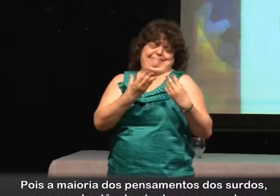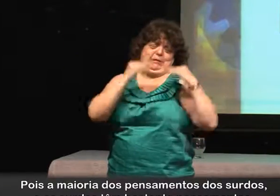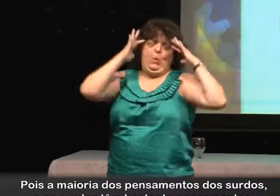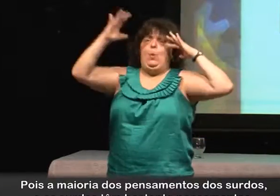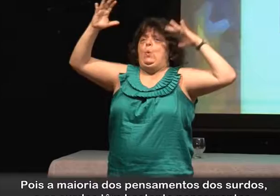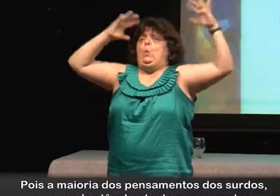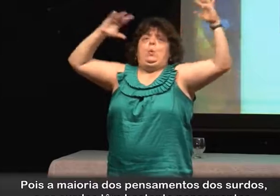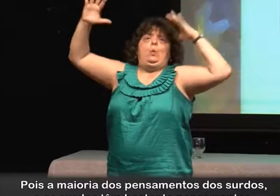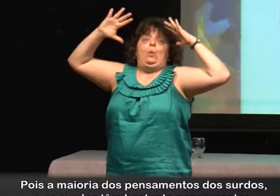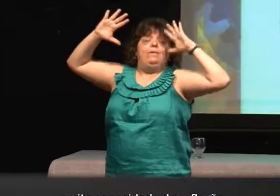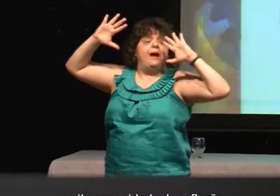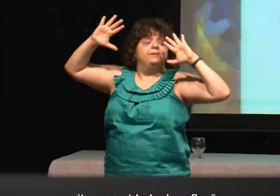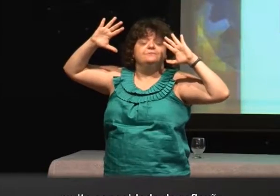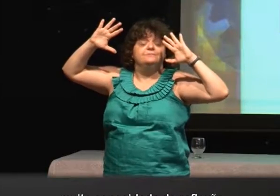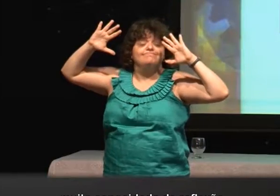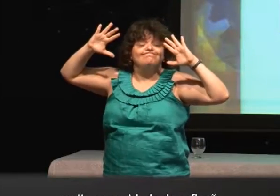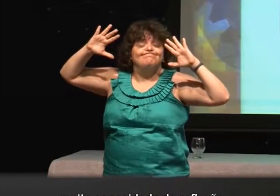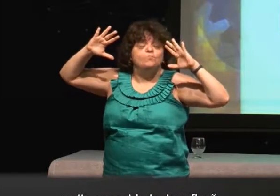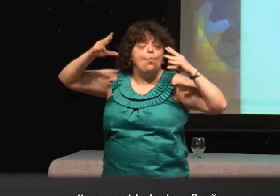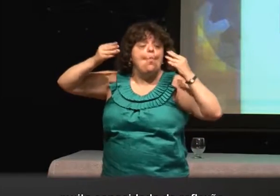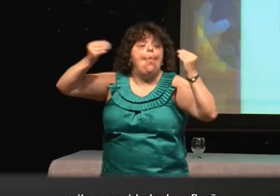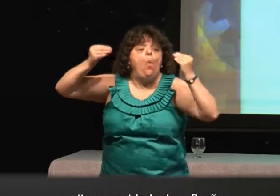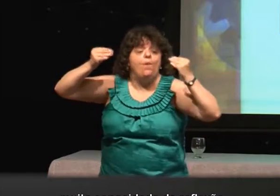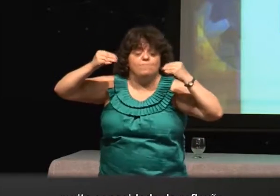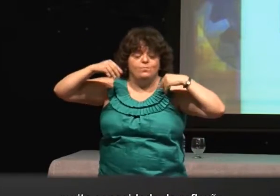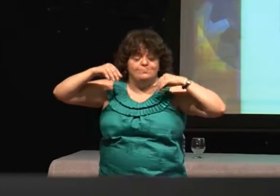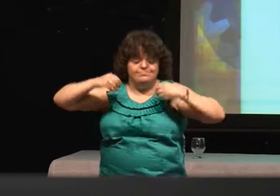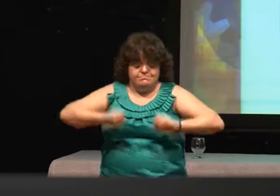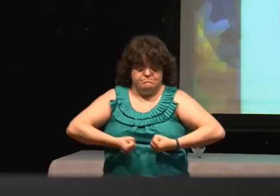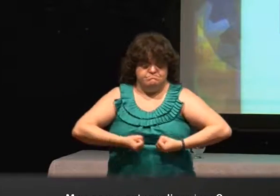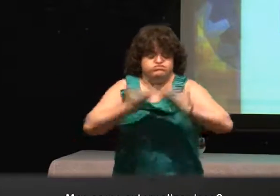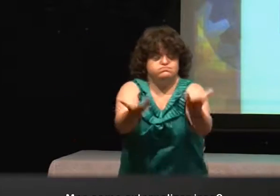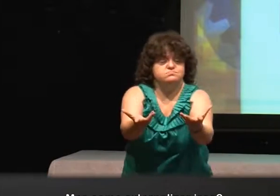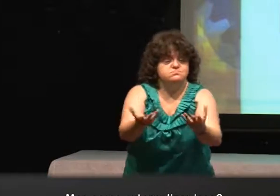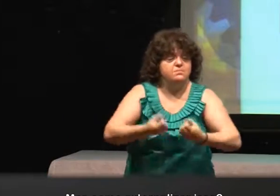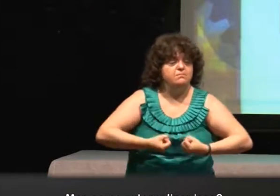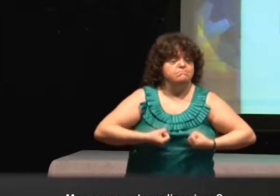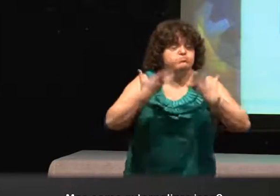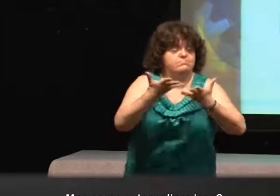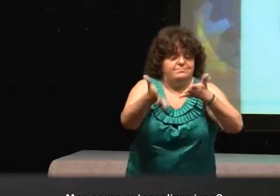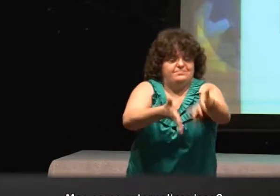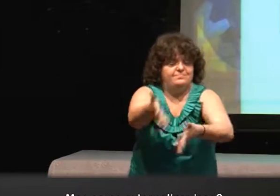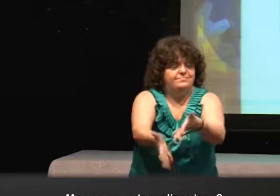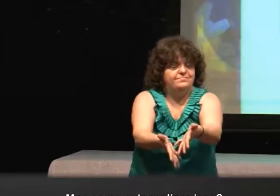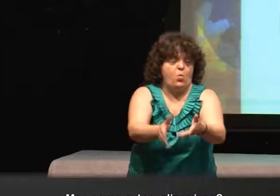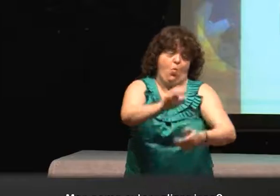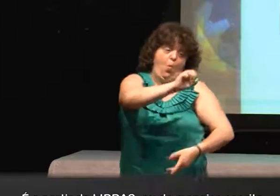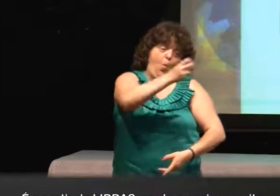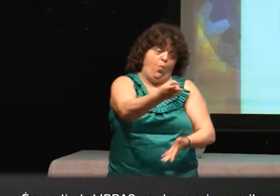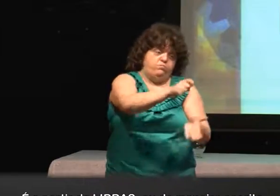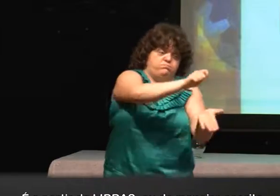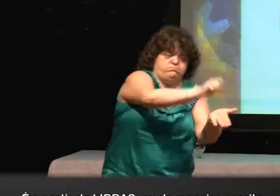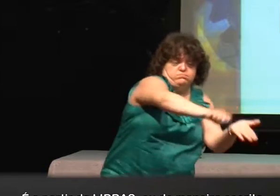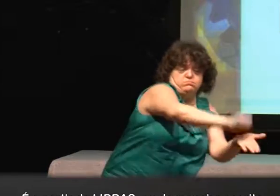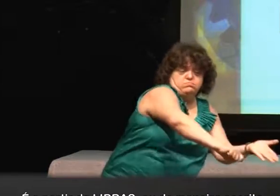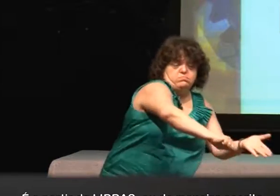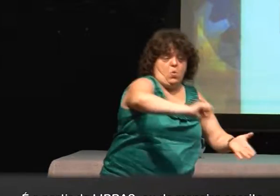bastante pensamento, muita capacidade de reflexão. Mas como externalizar isso? É a partir da